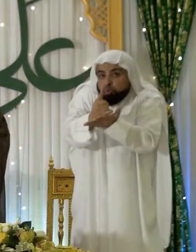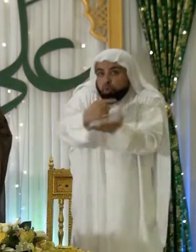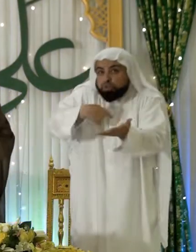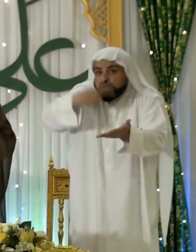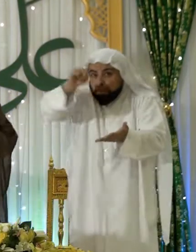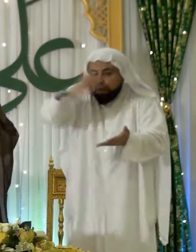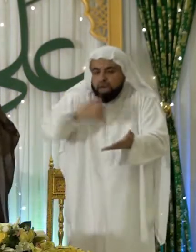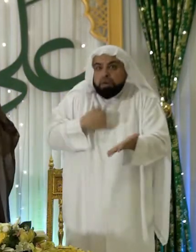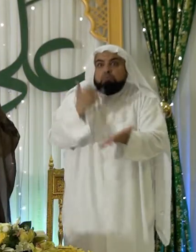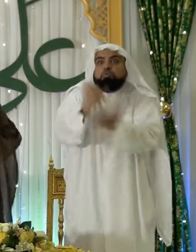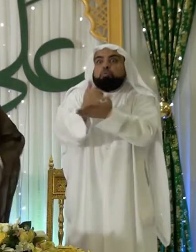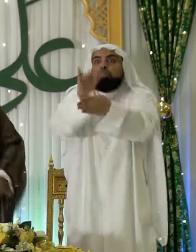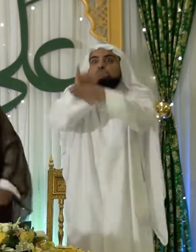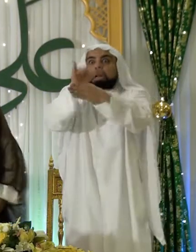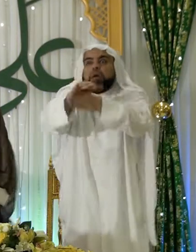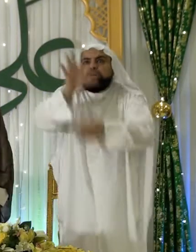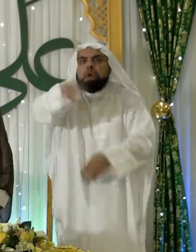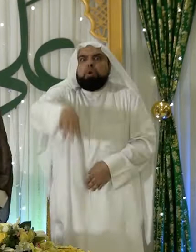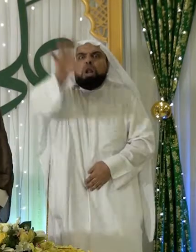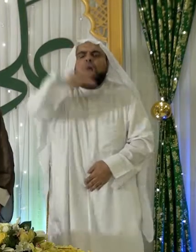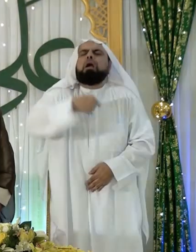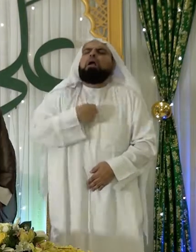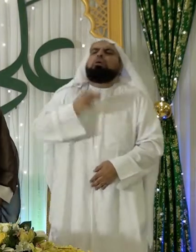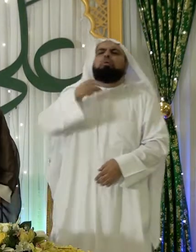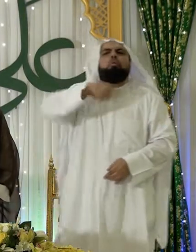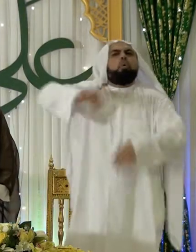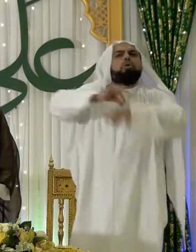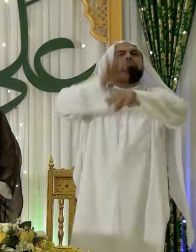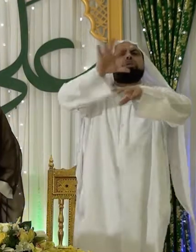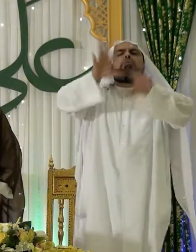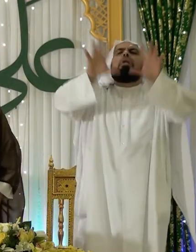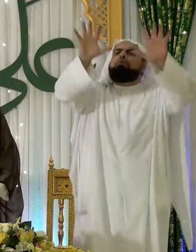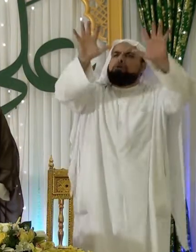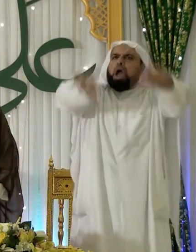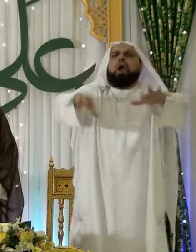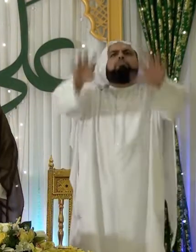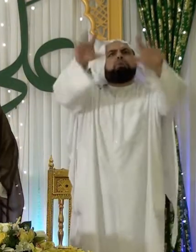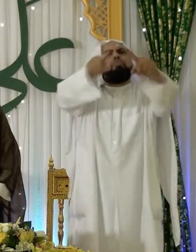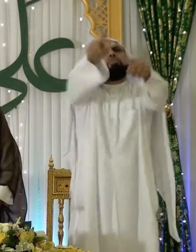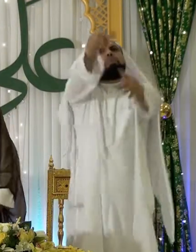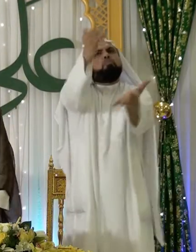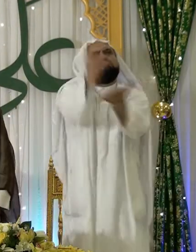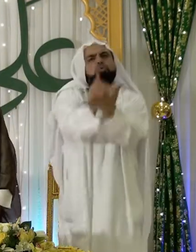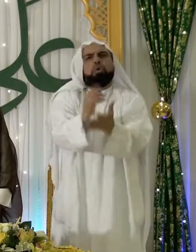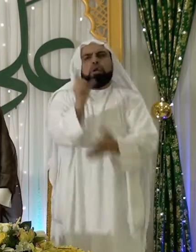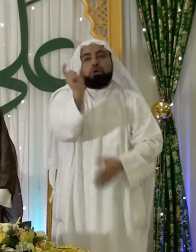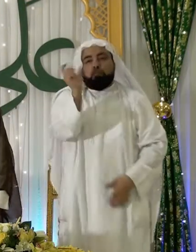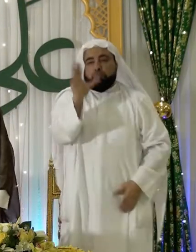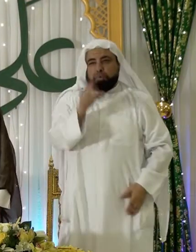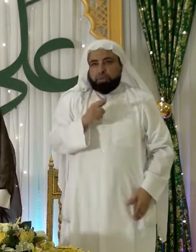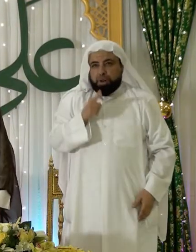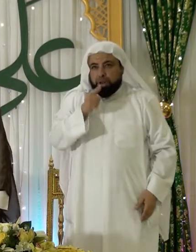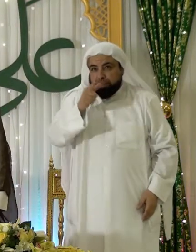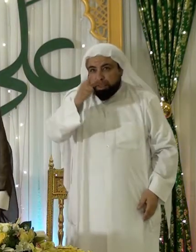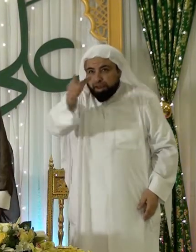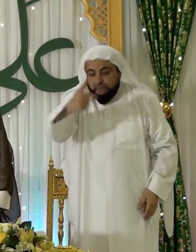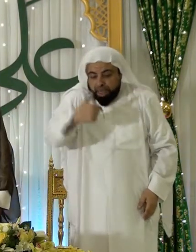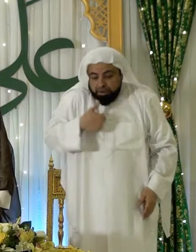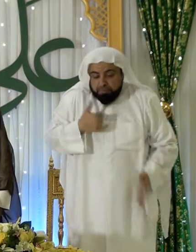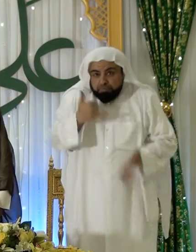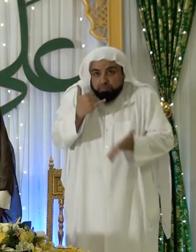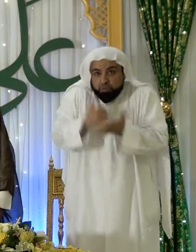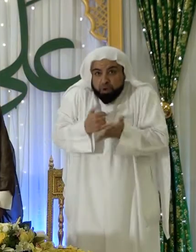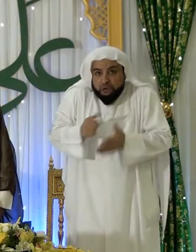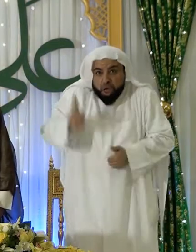أولى بكم من أنفسكم؟ قالوا: بلى. قال: